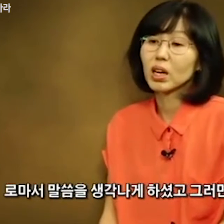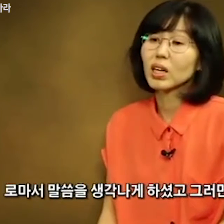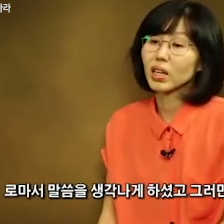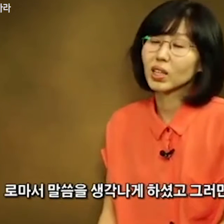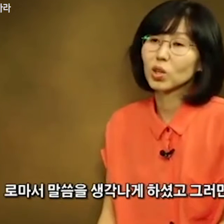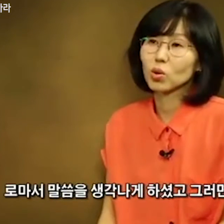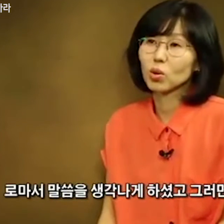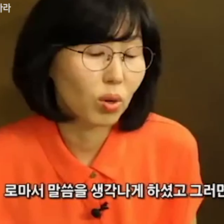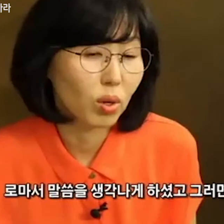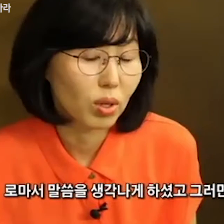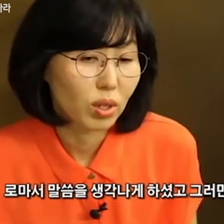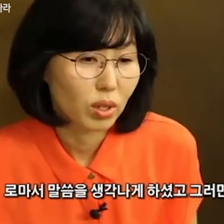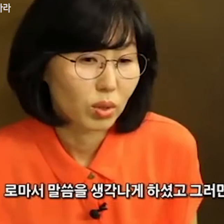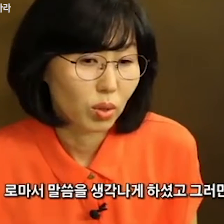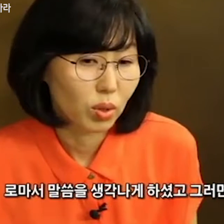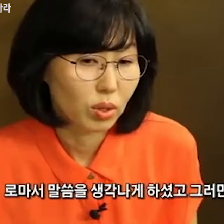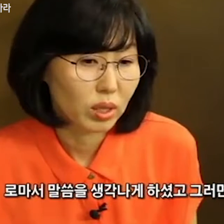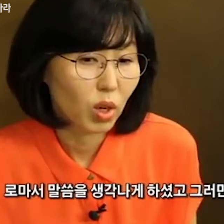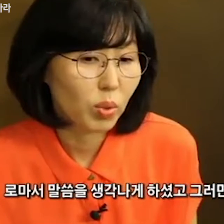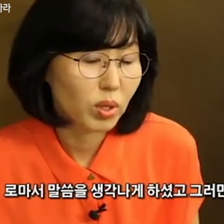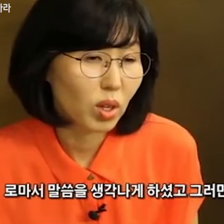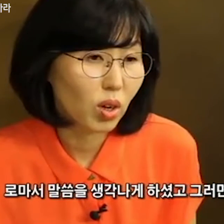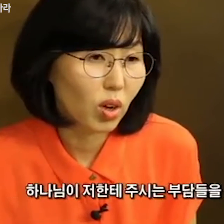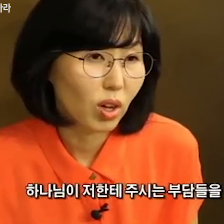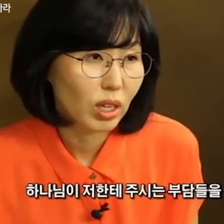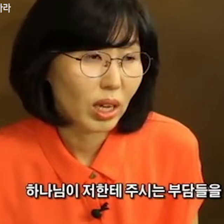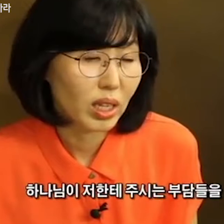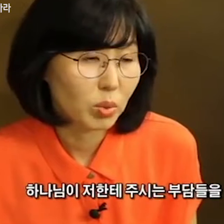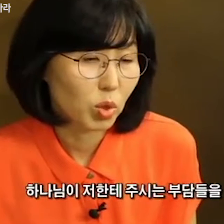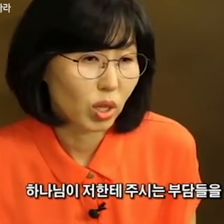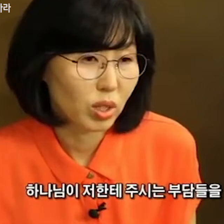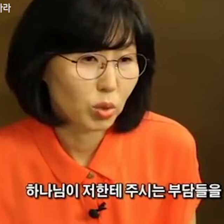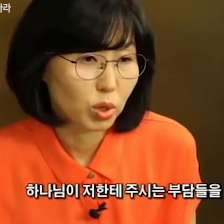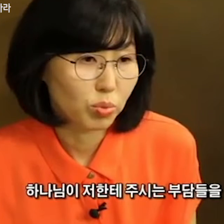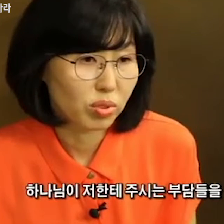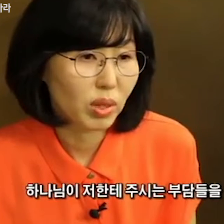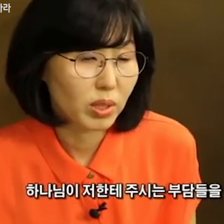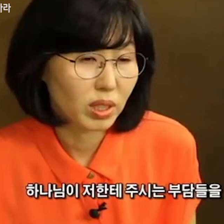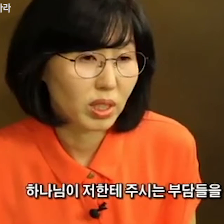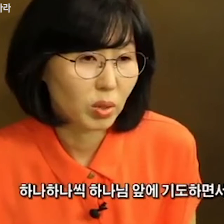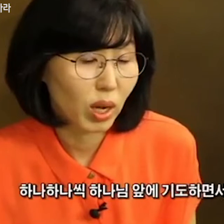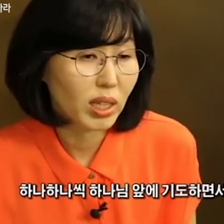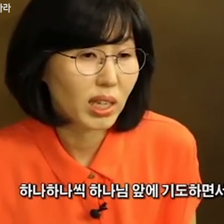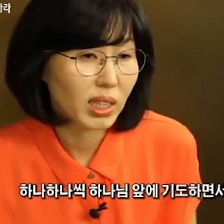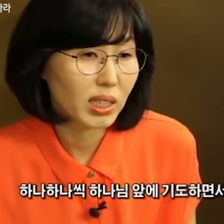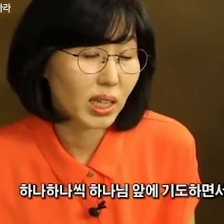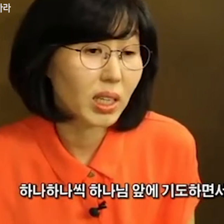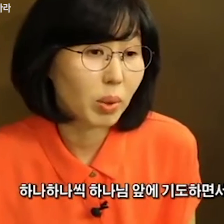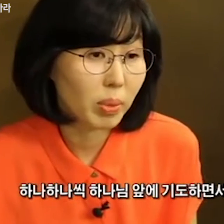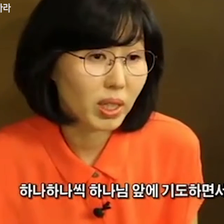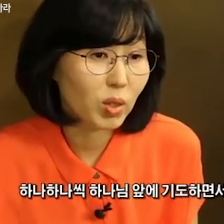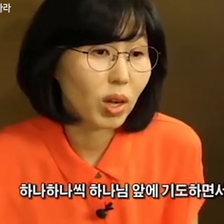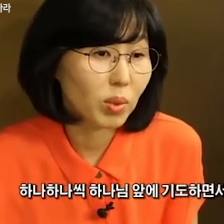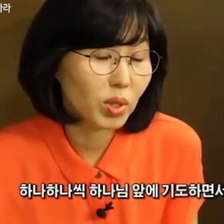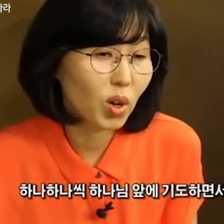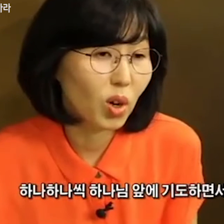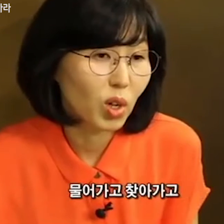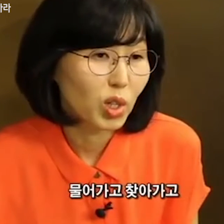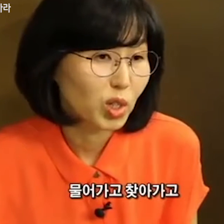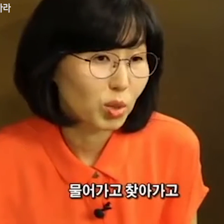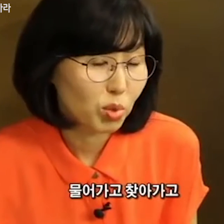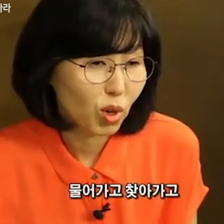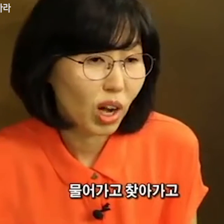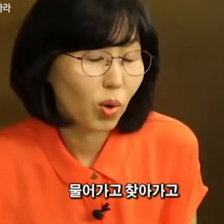생각나게 하셨고, 또 그러면서 하나님이 저한테 주신 부담들을 또 하나하나씩 하나님 앞에 기도하면서